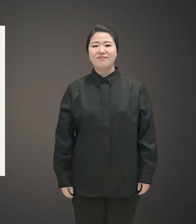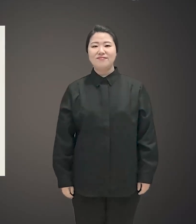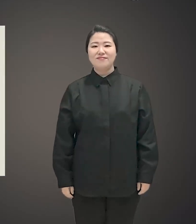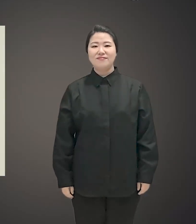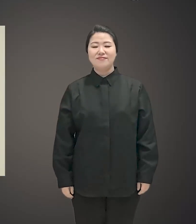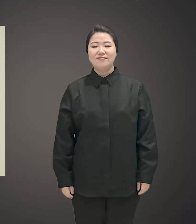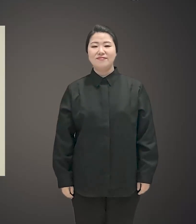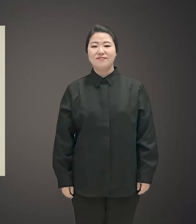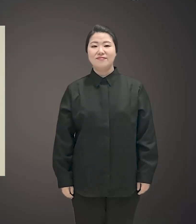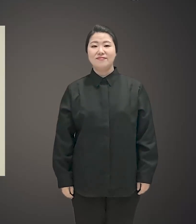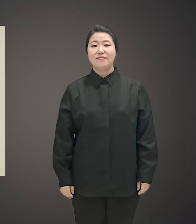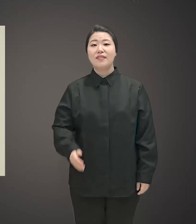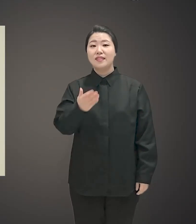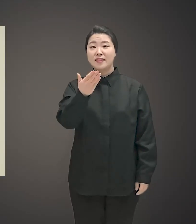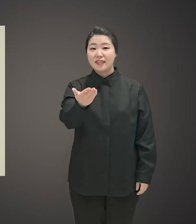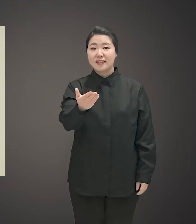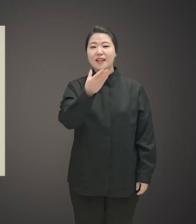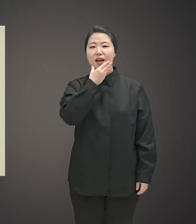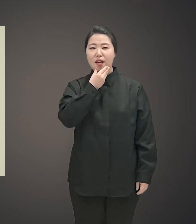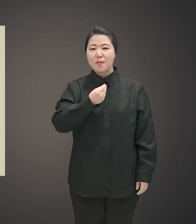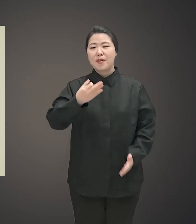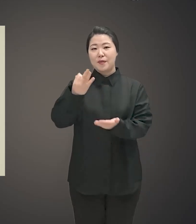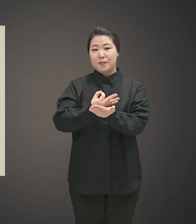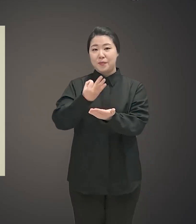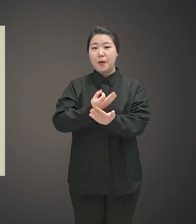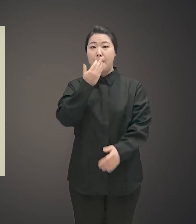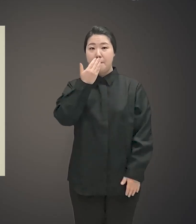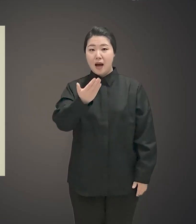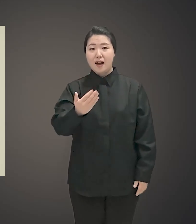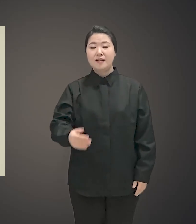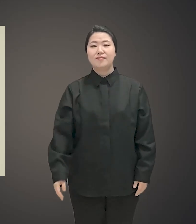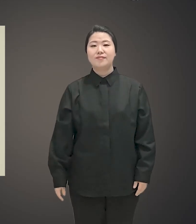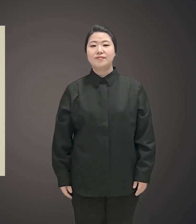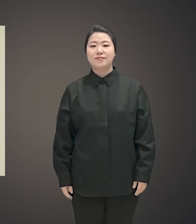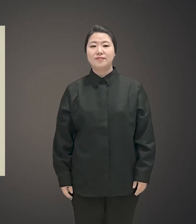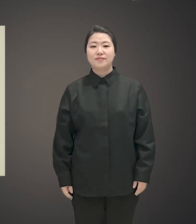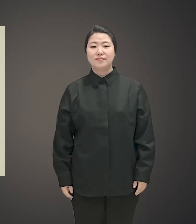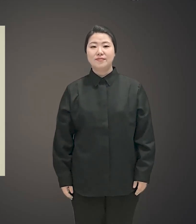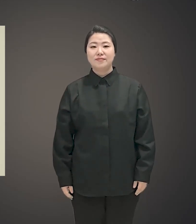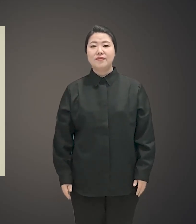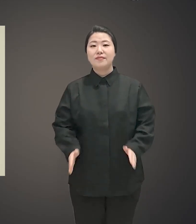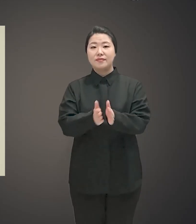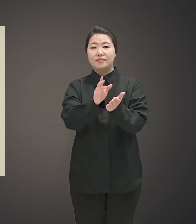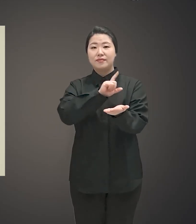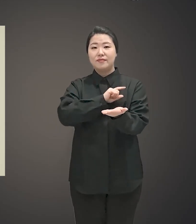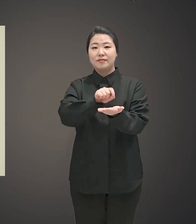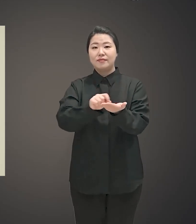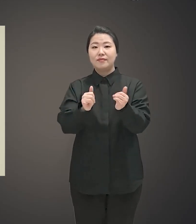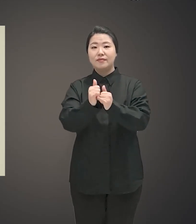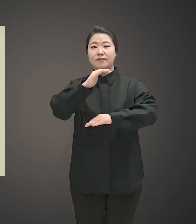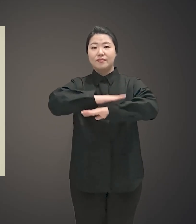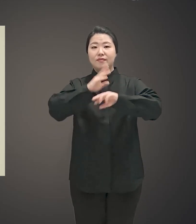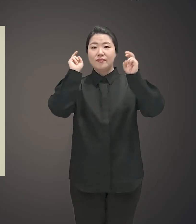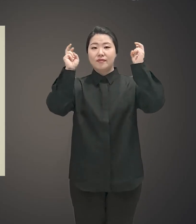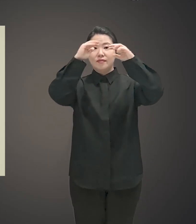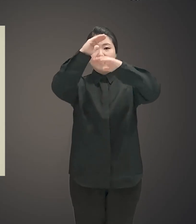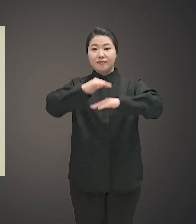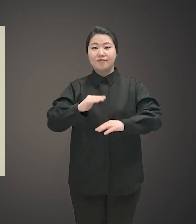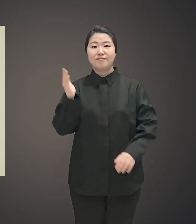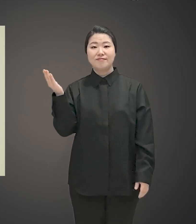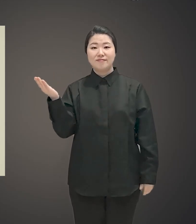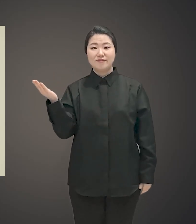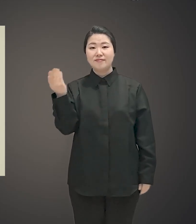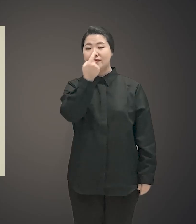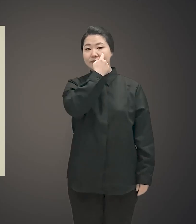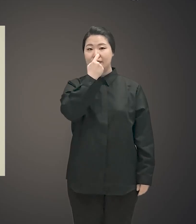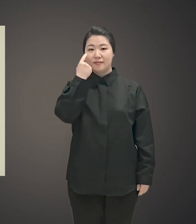copy. 당신은 누구보다 행복하게 돈을 벌 수 있다. 도서명 머니. 저자 롬